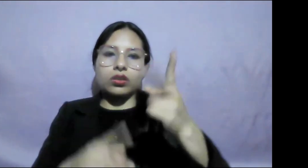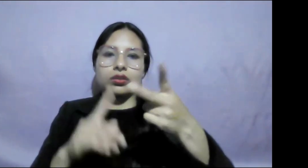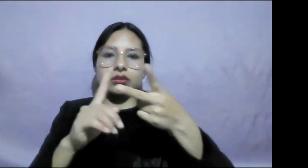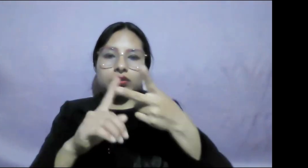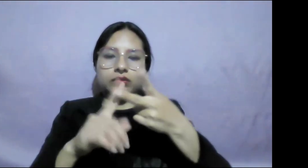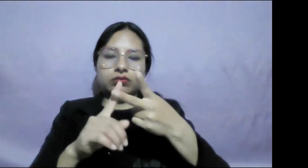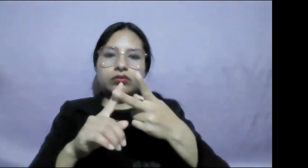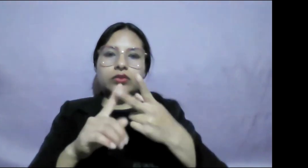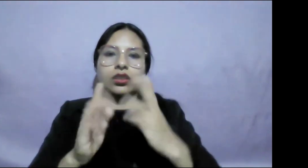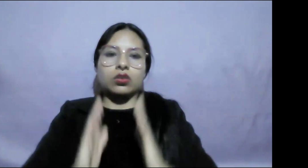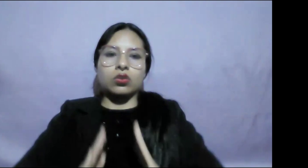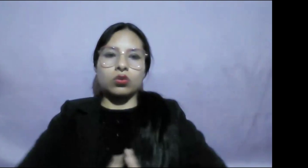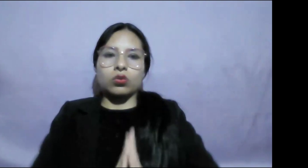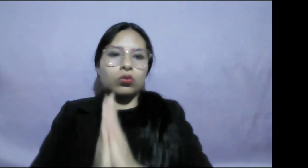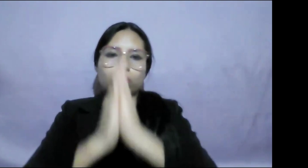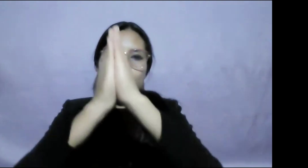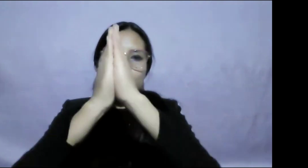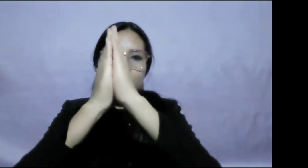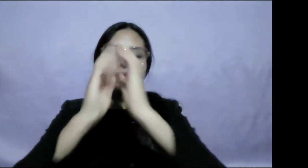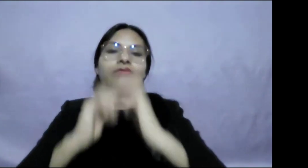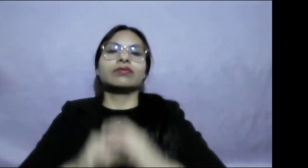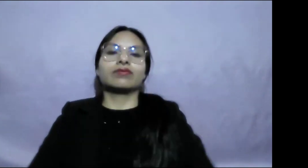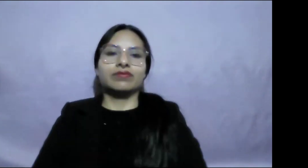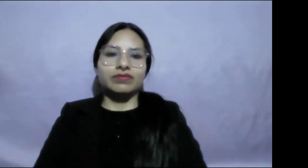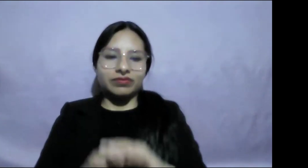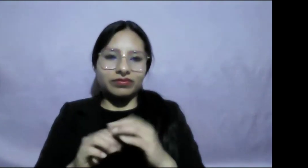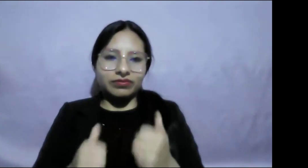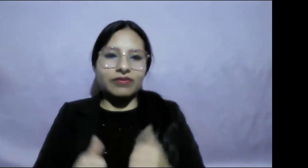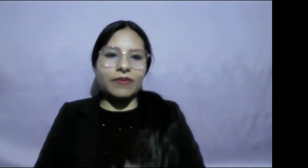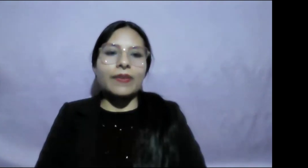Ah siguiente sí es